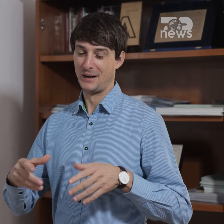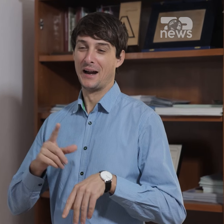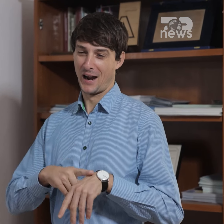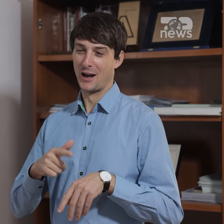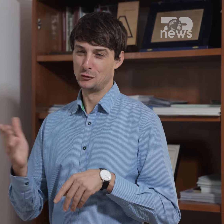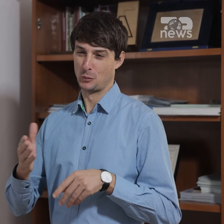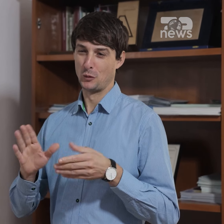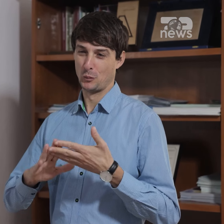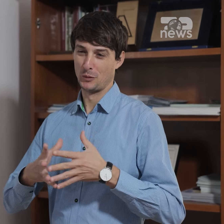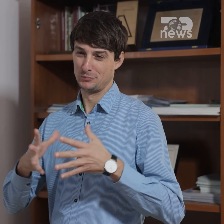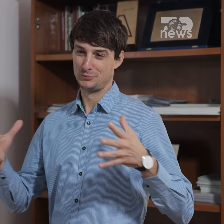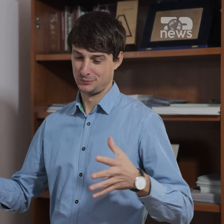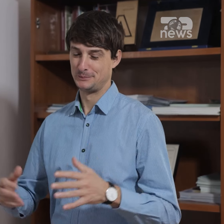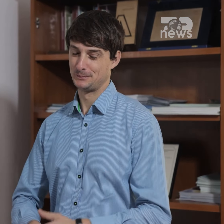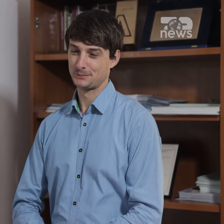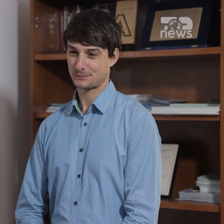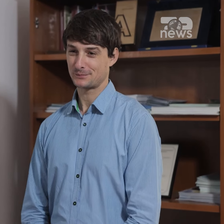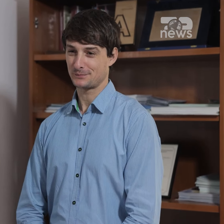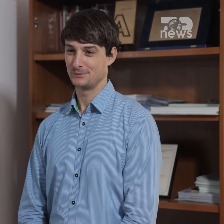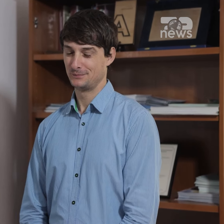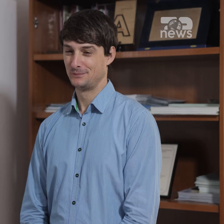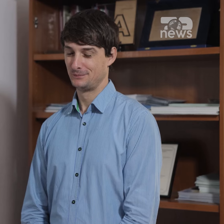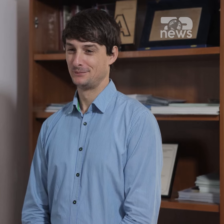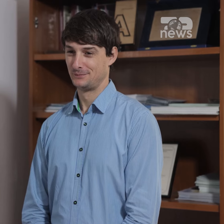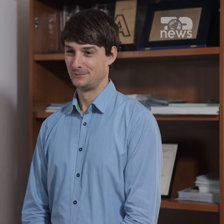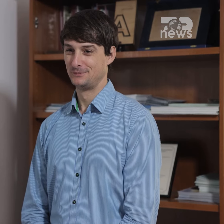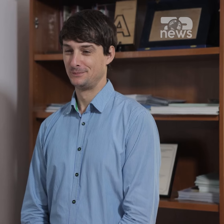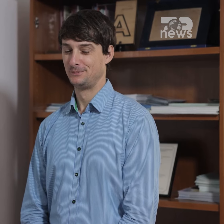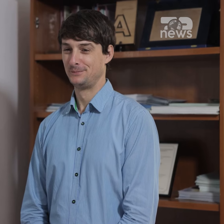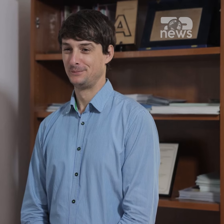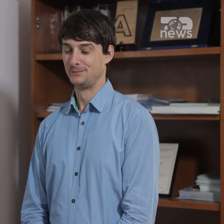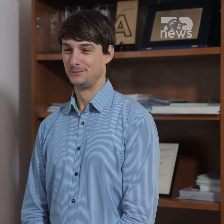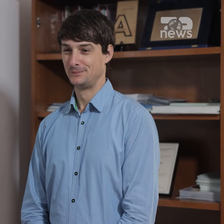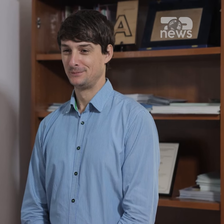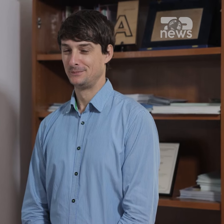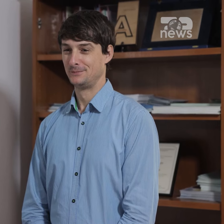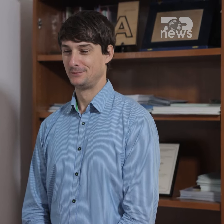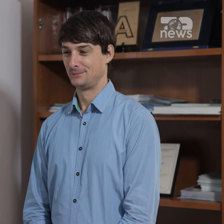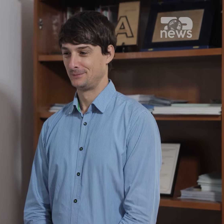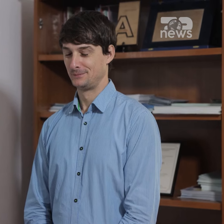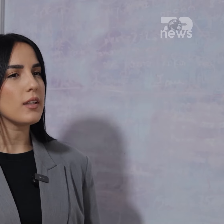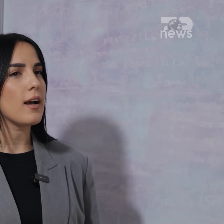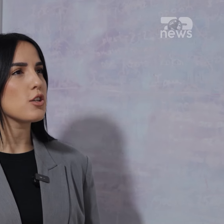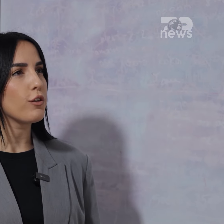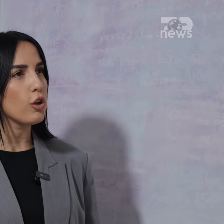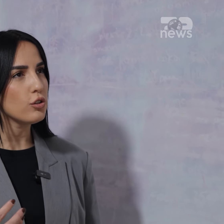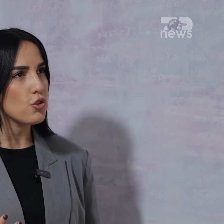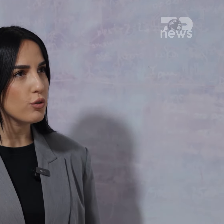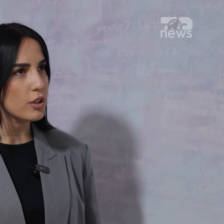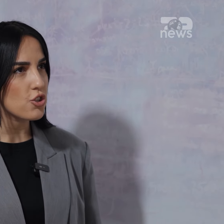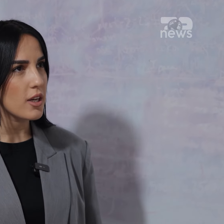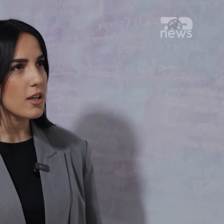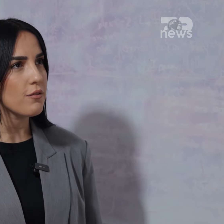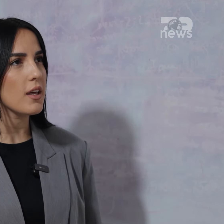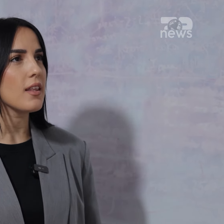rreth 20 e ca vite që operojmë në Shqipëri. Sa kohë ju është dashur ta zhvilloni gjuhën e shenjave dhe